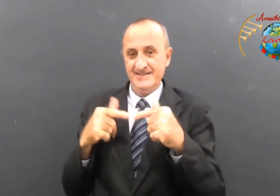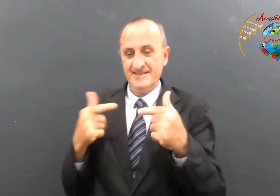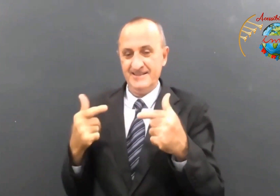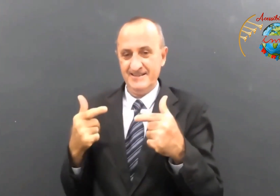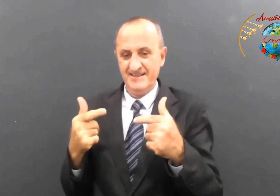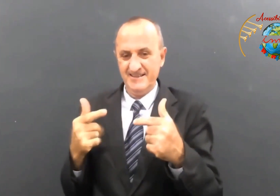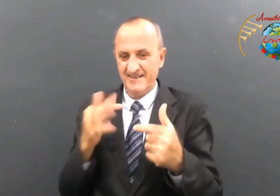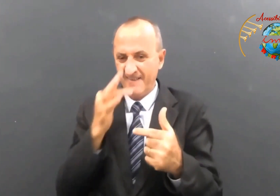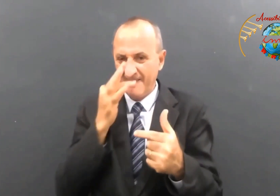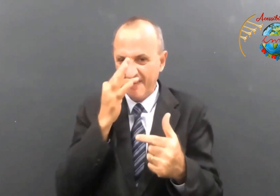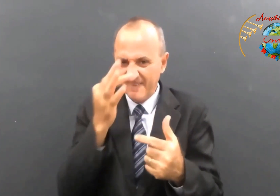abençoada.